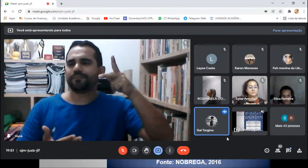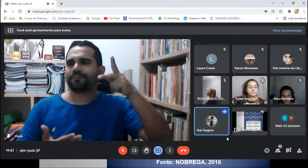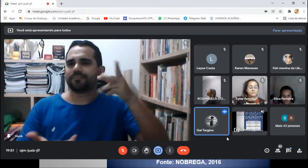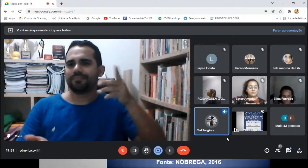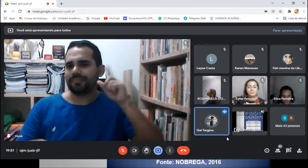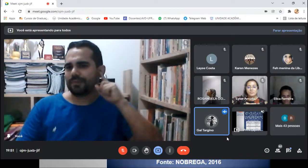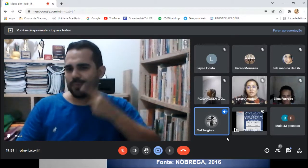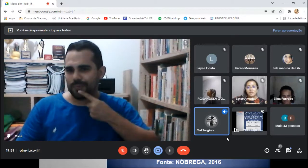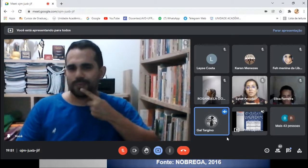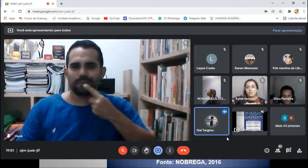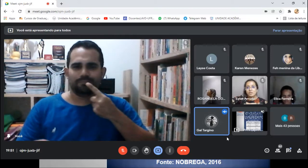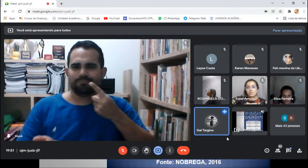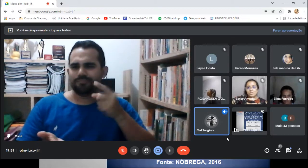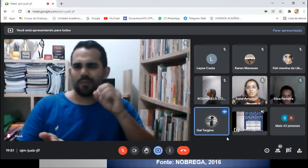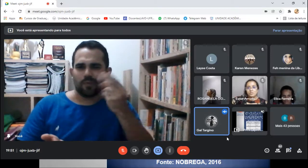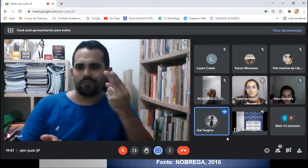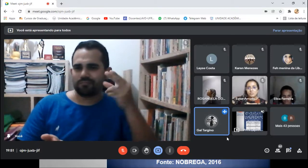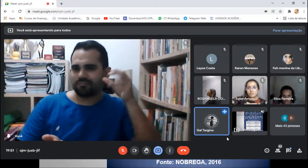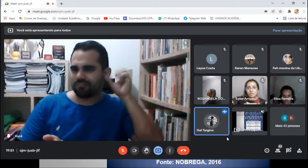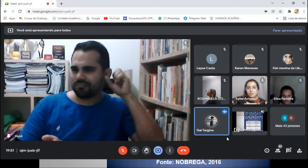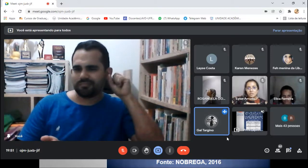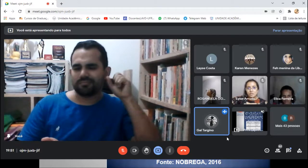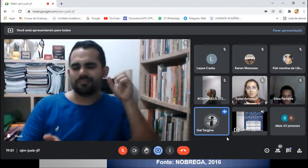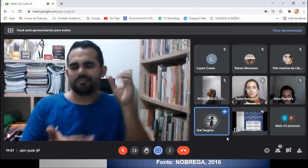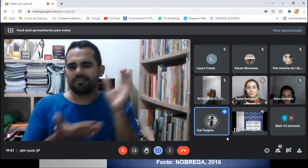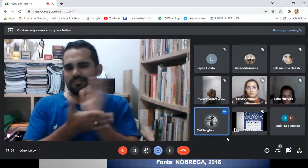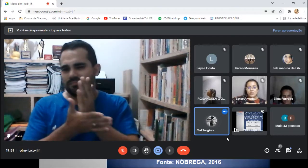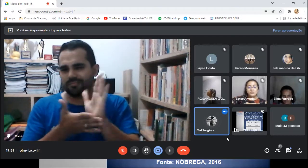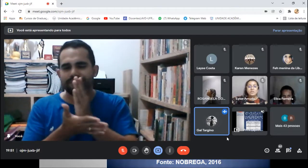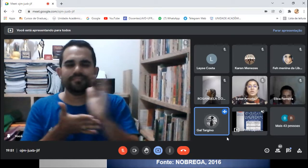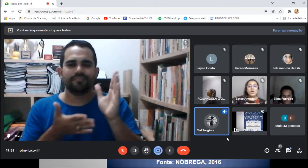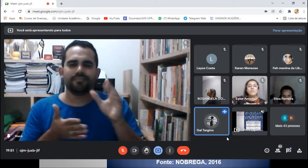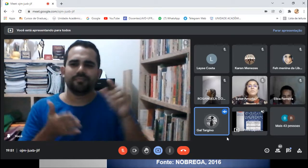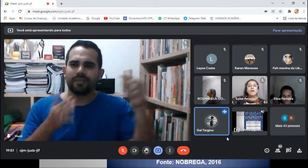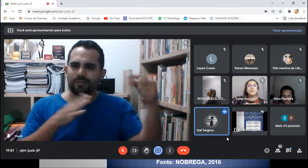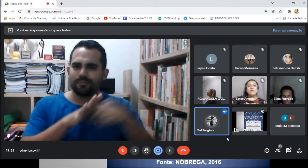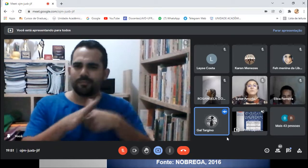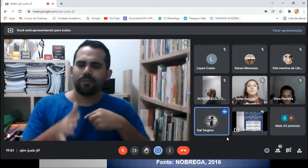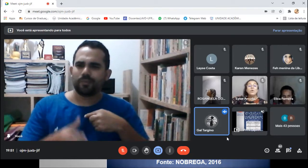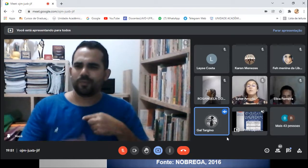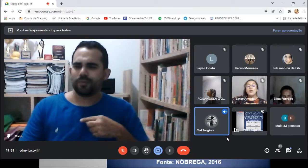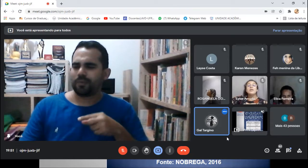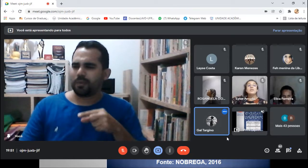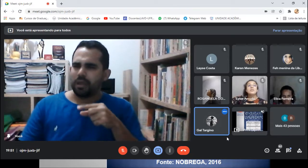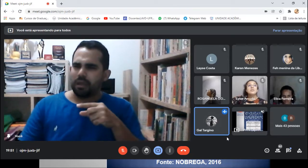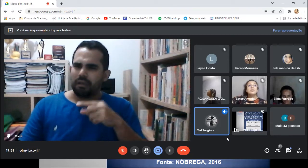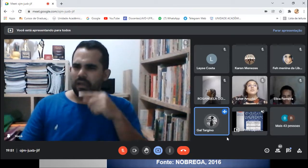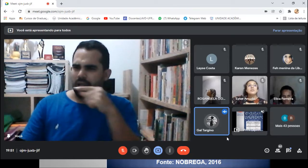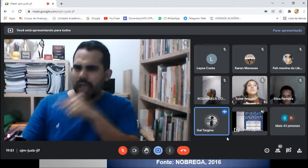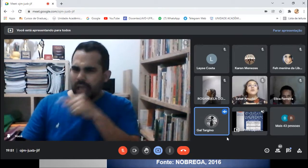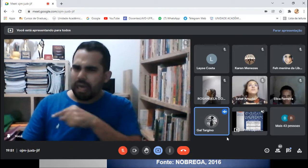orais auditivas é o alofone. Por exemplo, uma pessoa surda, uma pessoa ouvinte, às vezes me